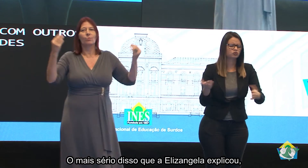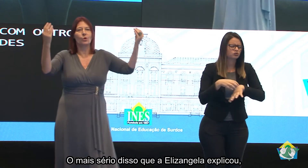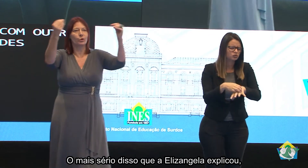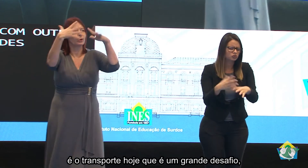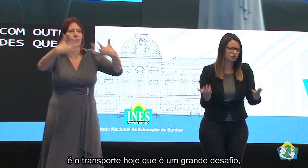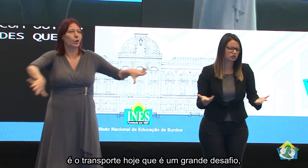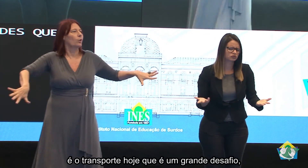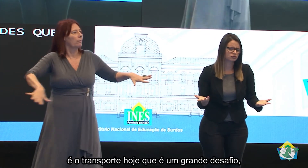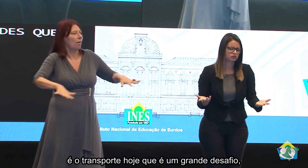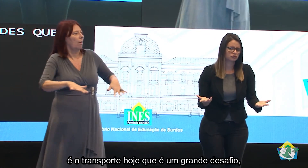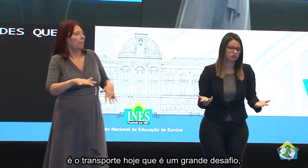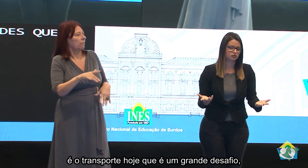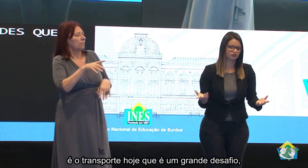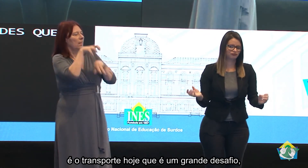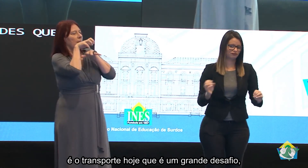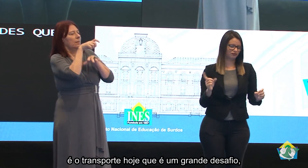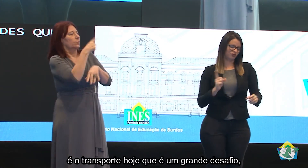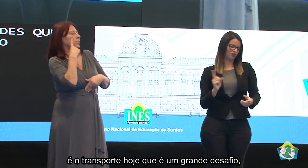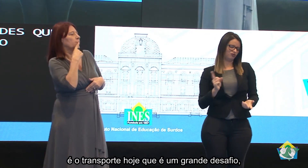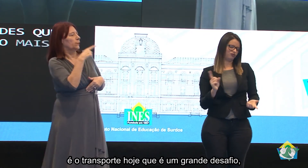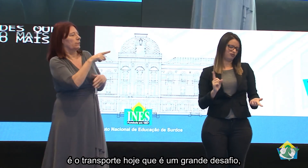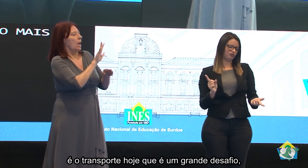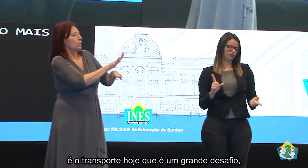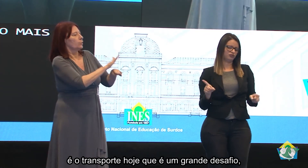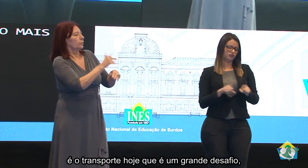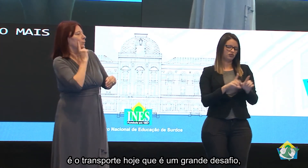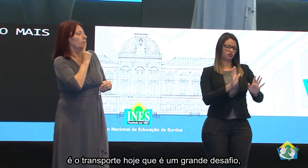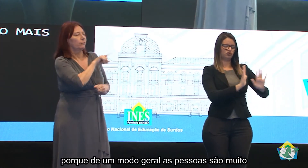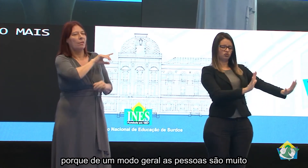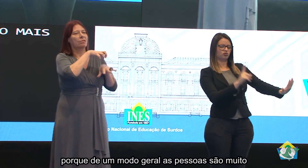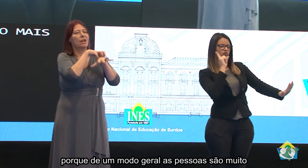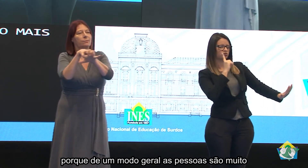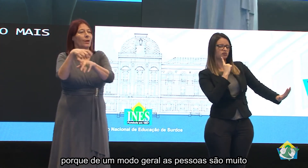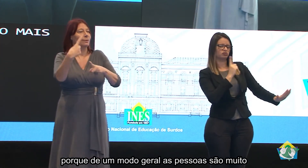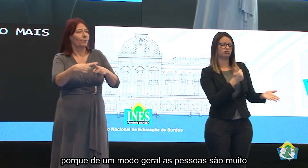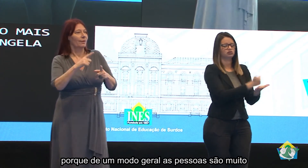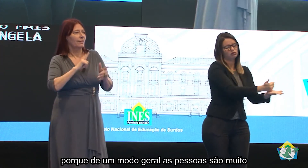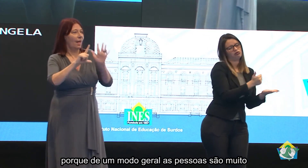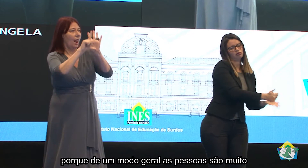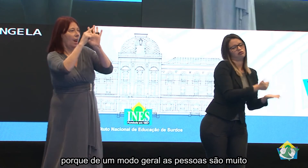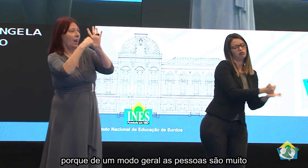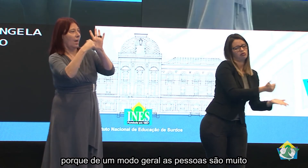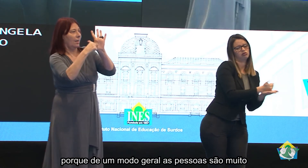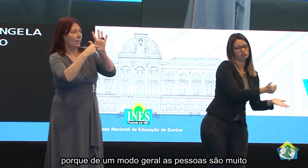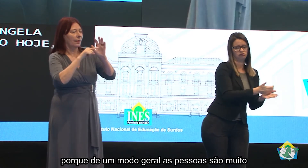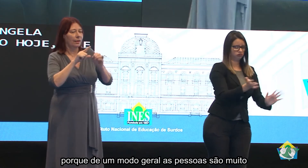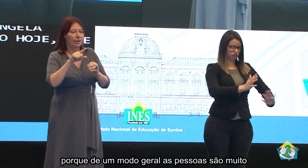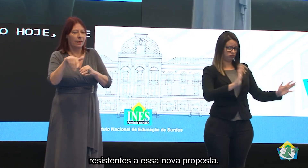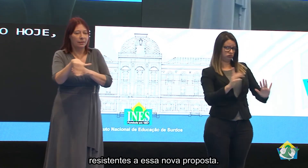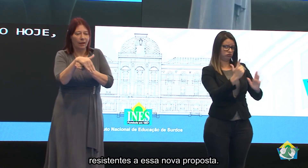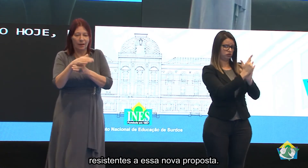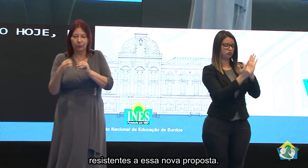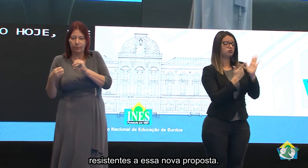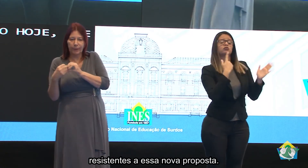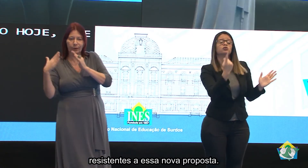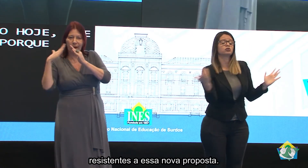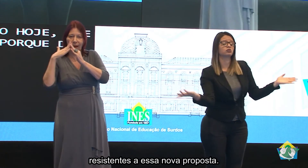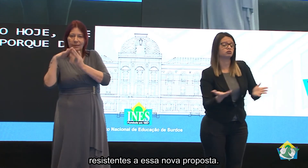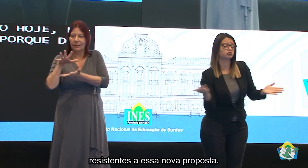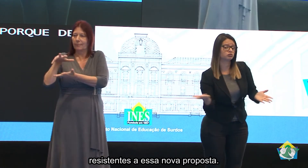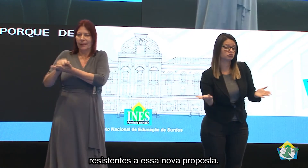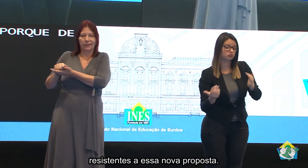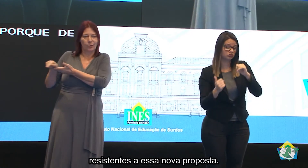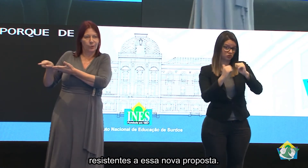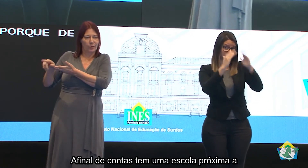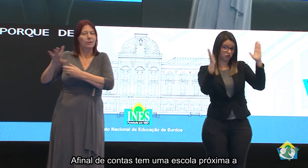Elisângela explicou é o transporte hoje. Ele é um grande desafio porque, de um modo geral, as pessoas são muito resistentes a essa